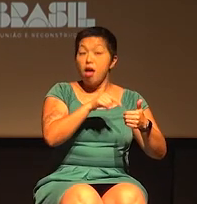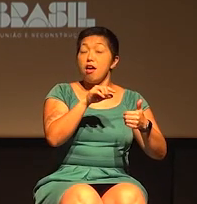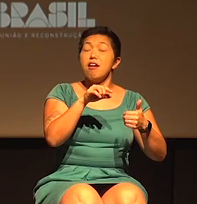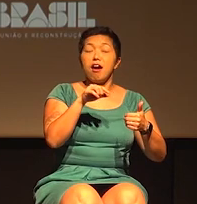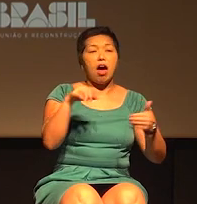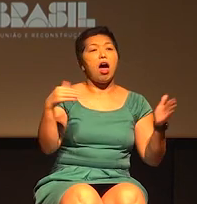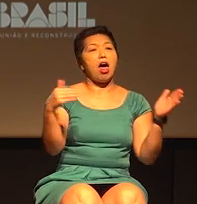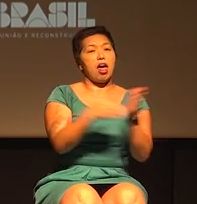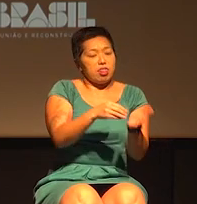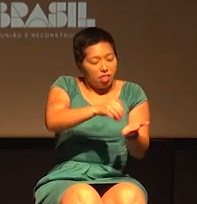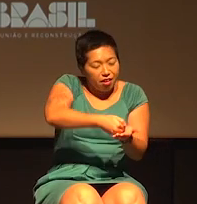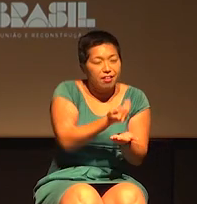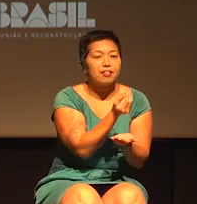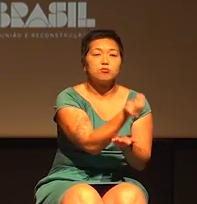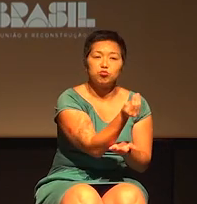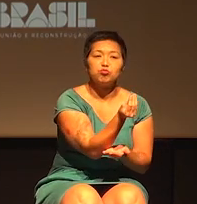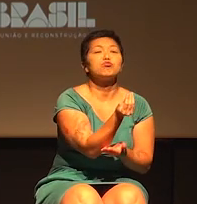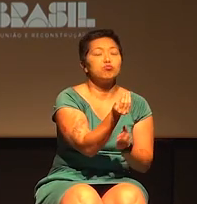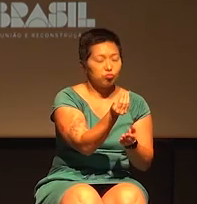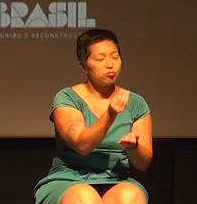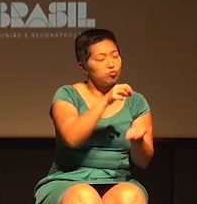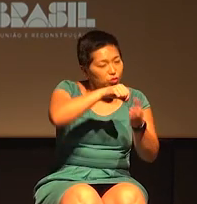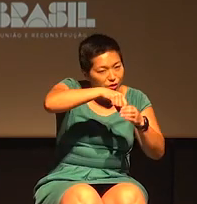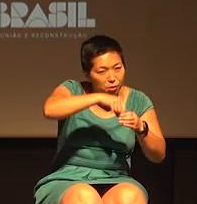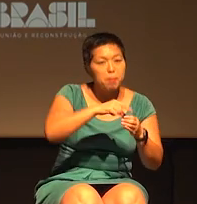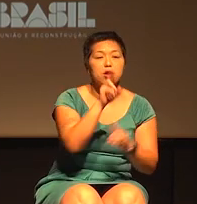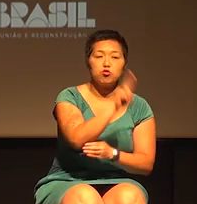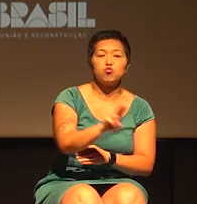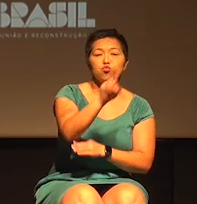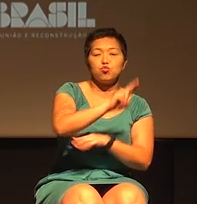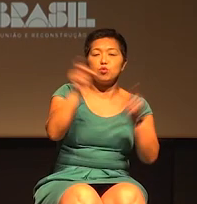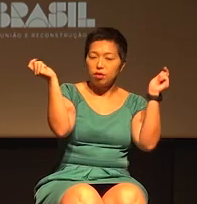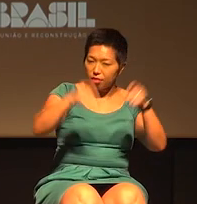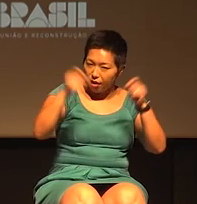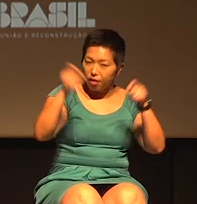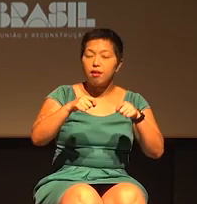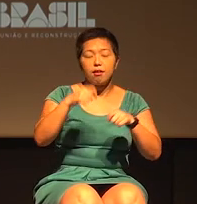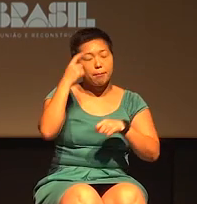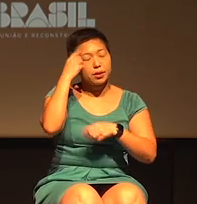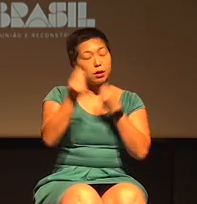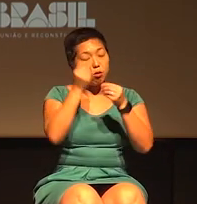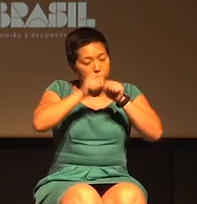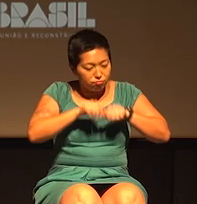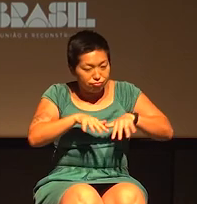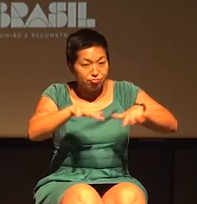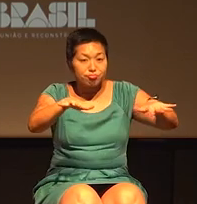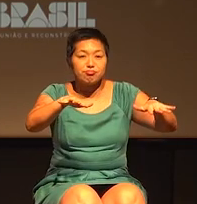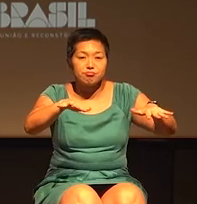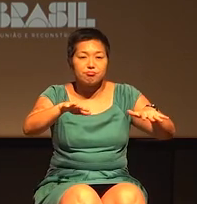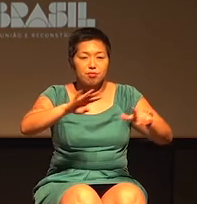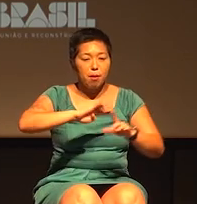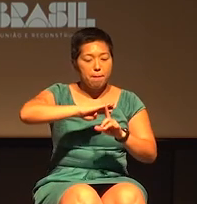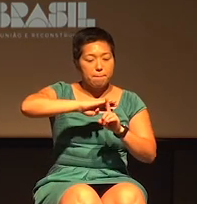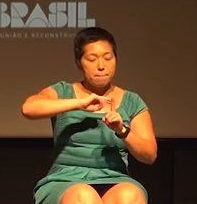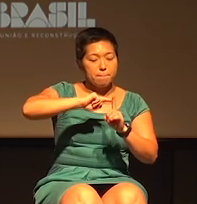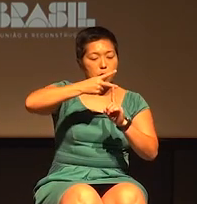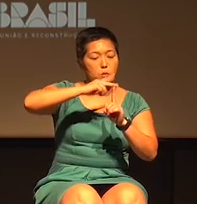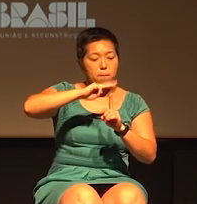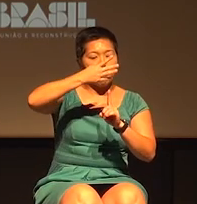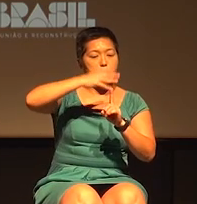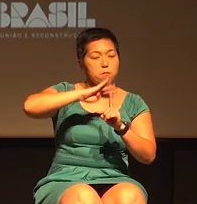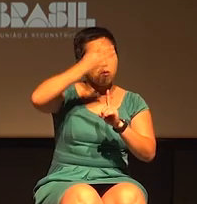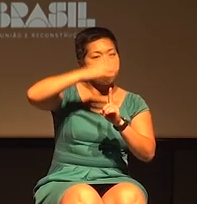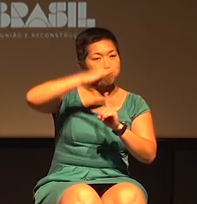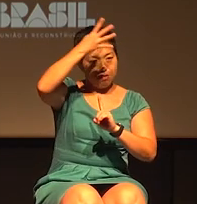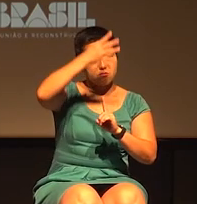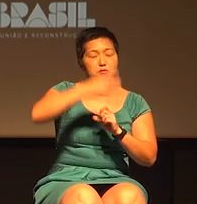então é é é muito essa visão de multiplicar multiplicadora de